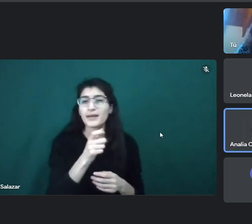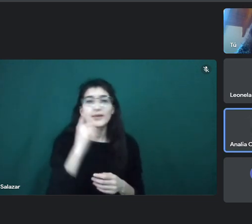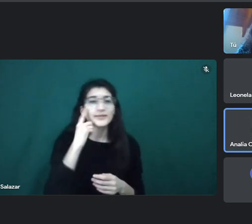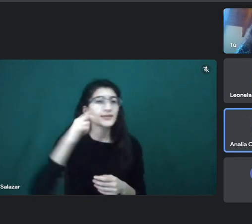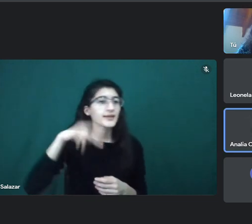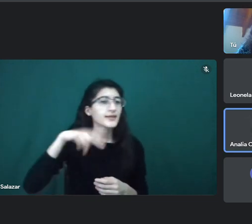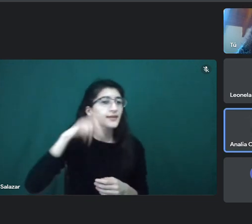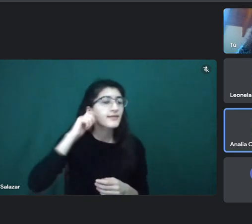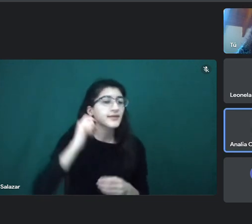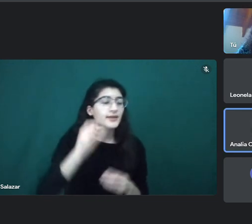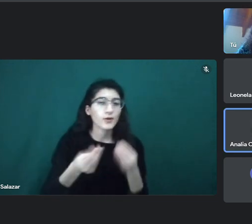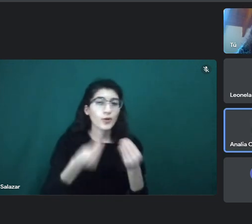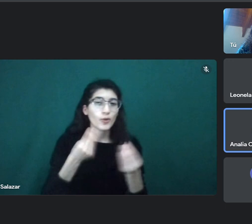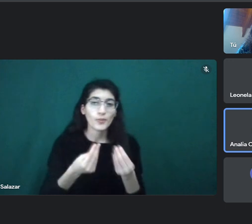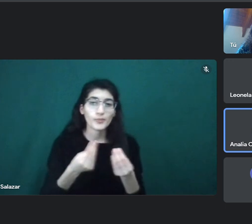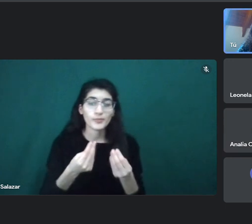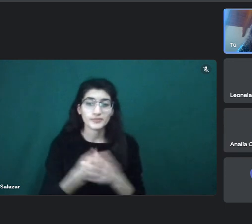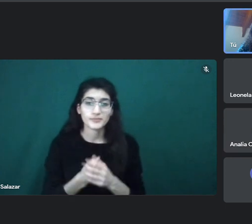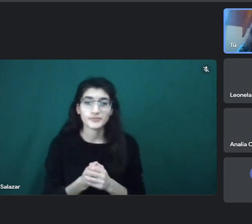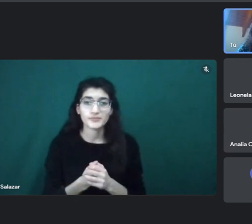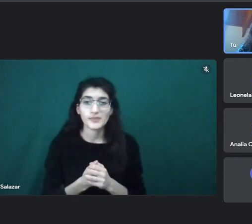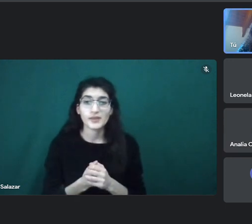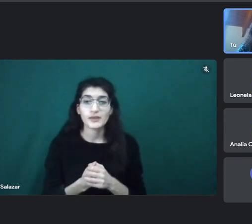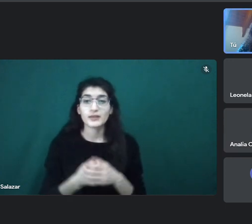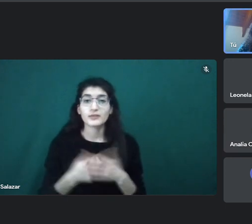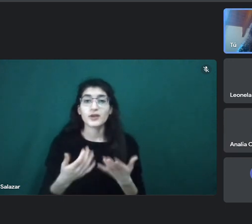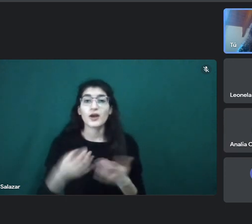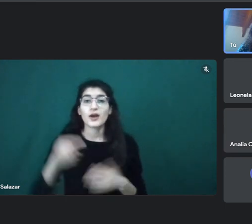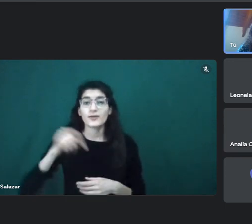Bien, tomamos unos 10 minutitos y lo hacemos.